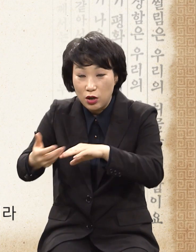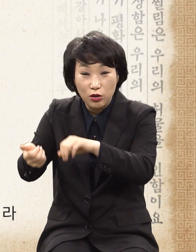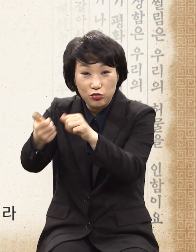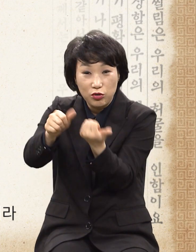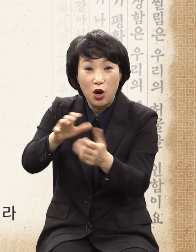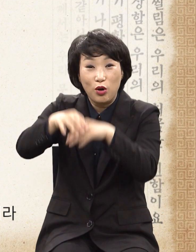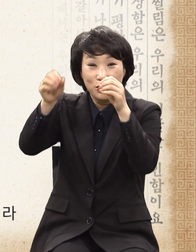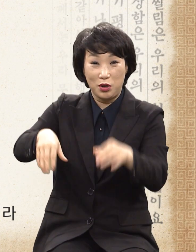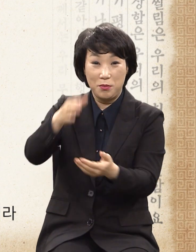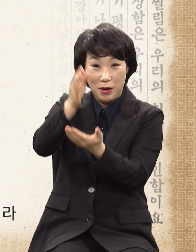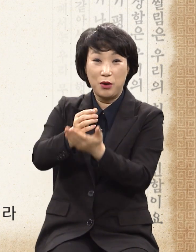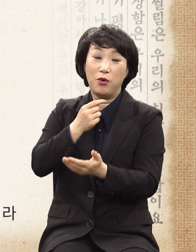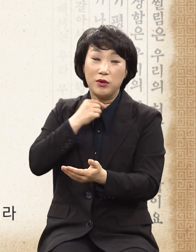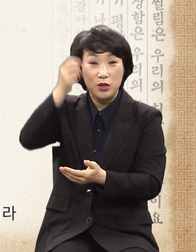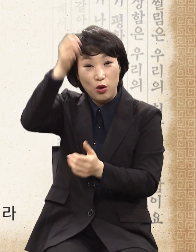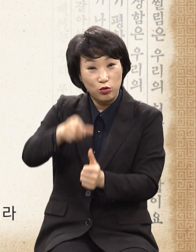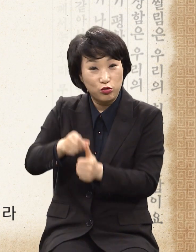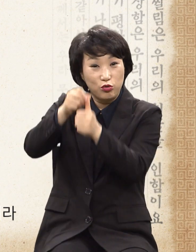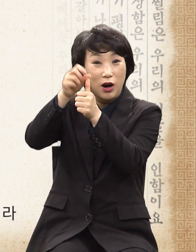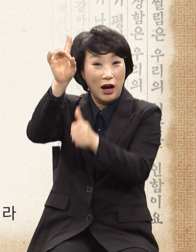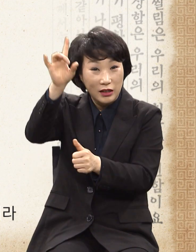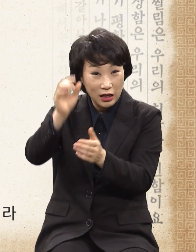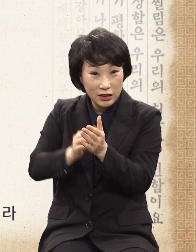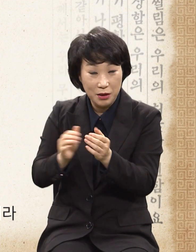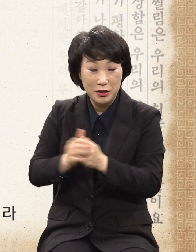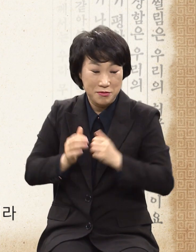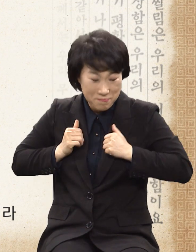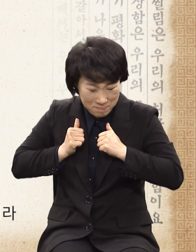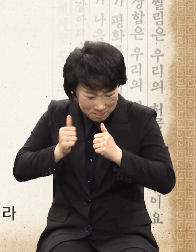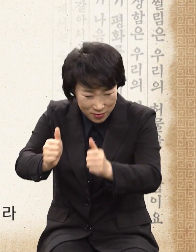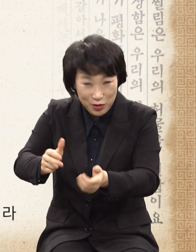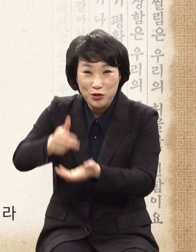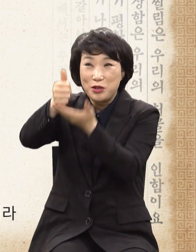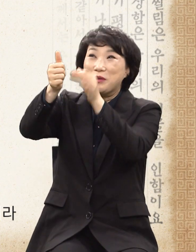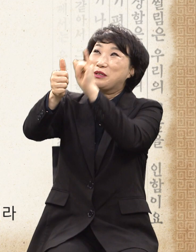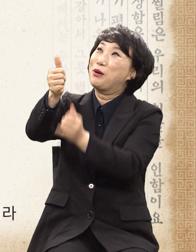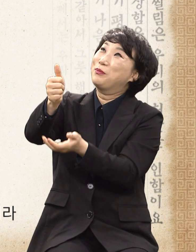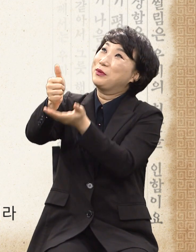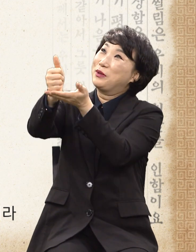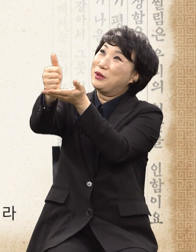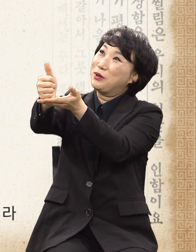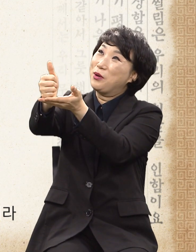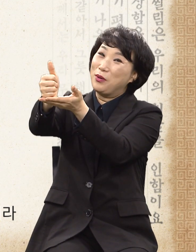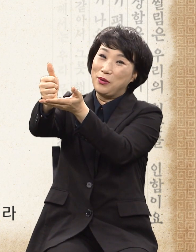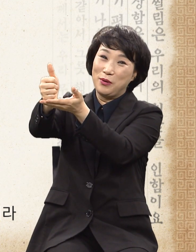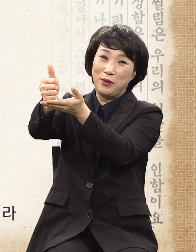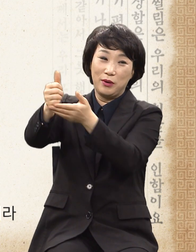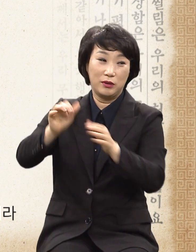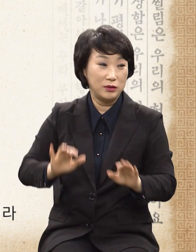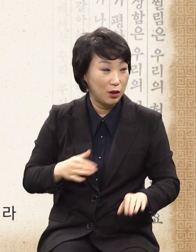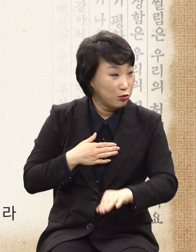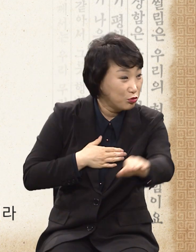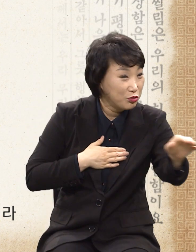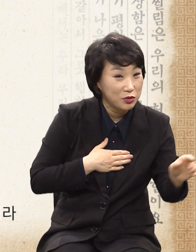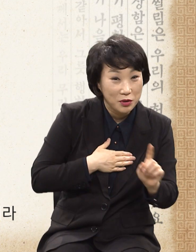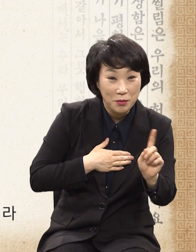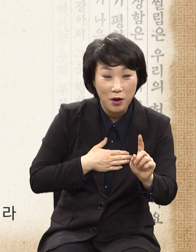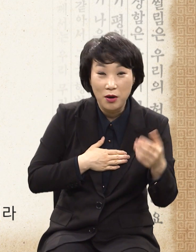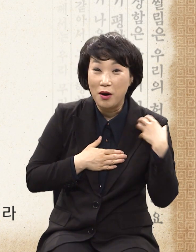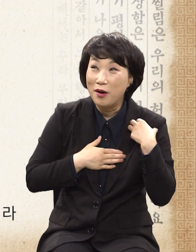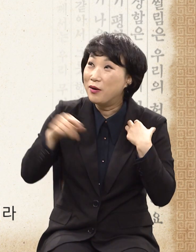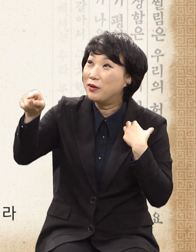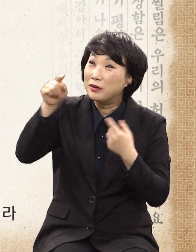않기를 바라는 영혼 구원, 열심을 품어 주를 섬겨. 근데 우리가